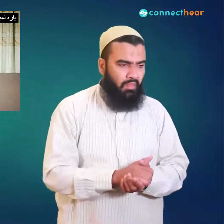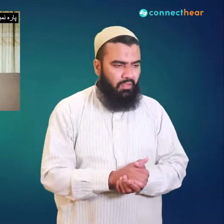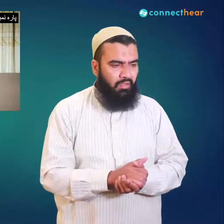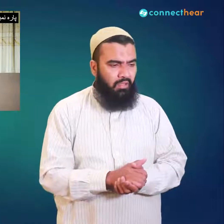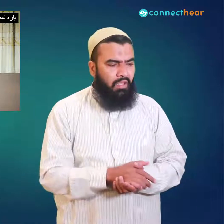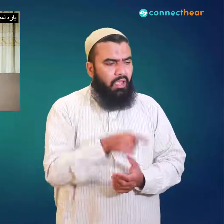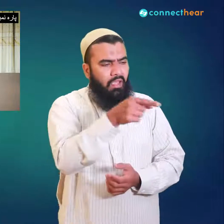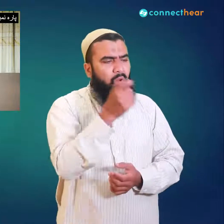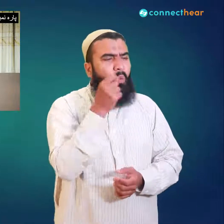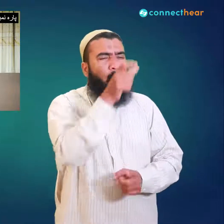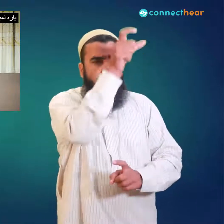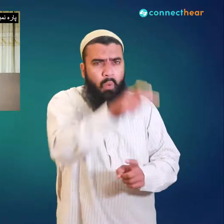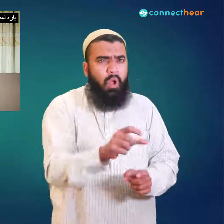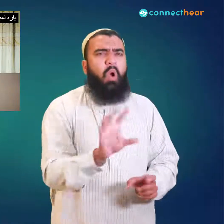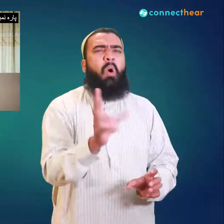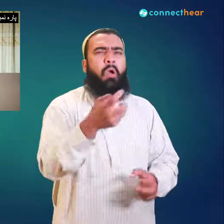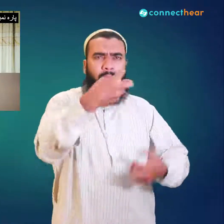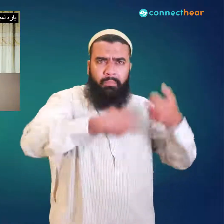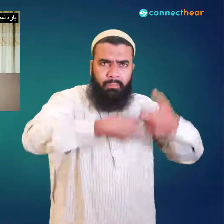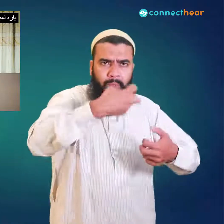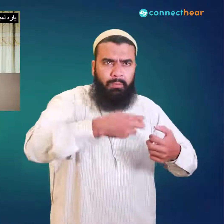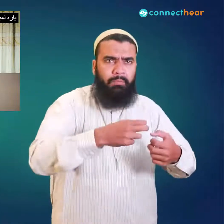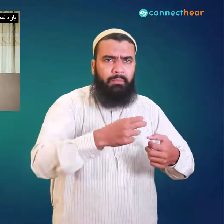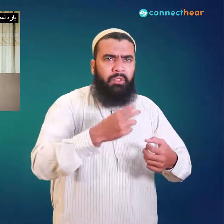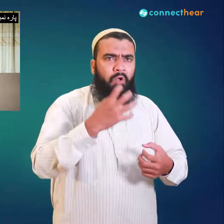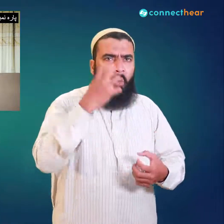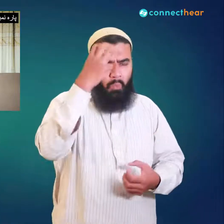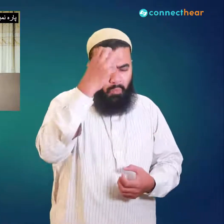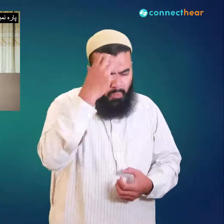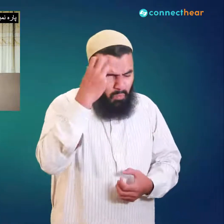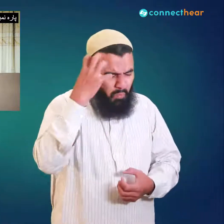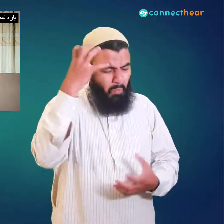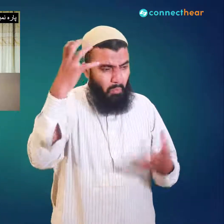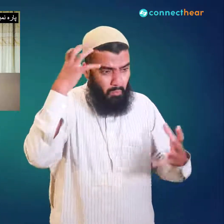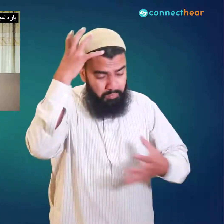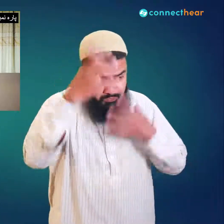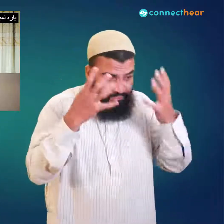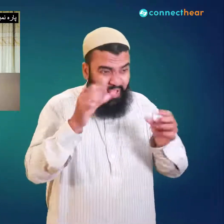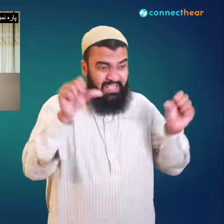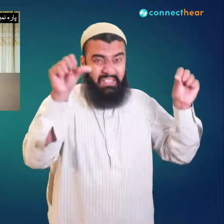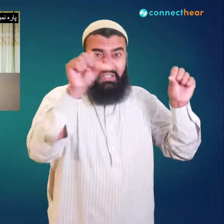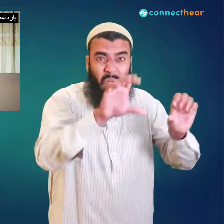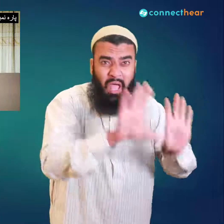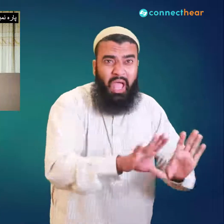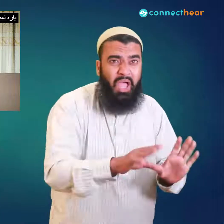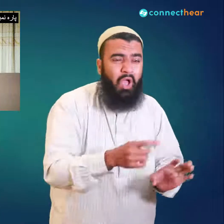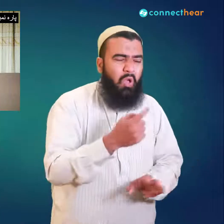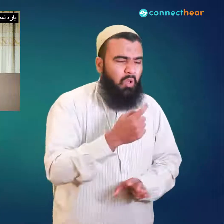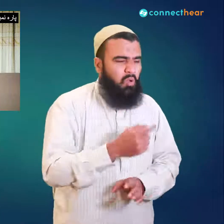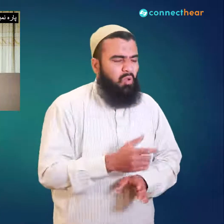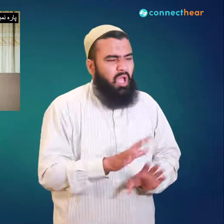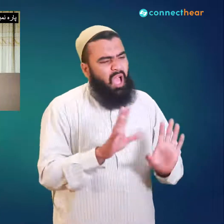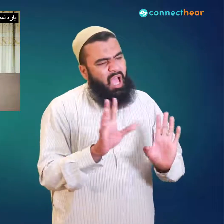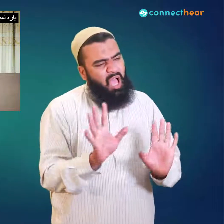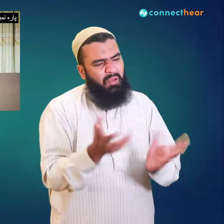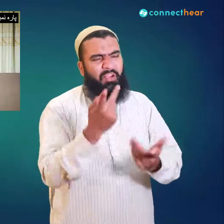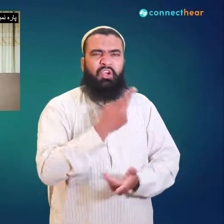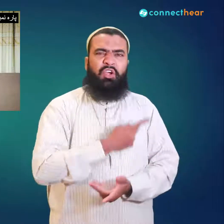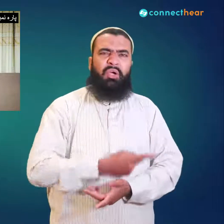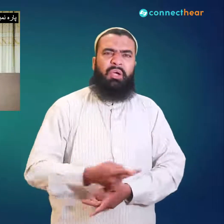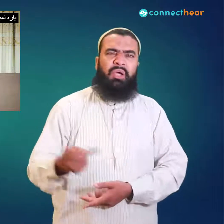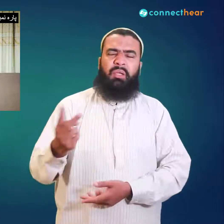جب انسان کو کوئی تکلیف پہنچتی ہے، جب ہماری طرف سے اس کو تکلیف پہنچتی ہے تو یہ اٹھتے